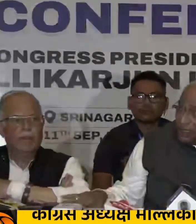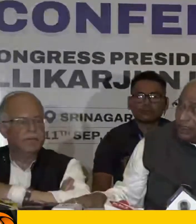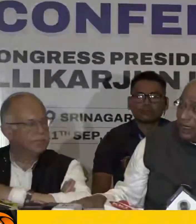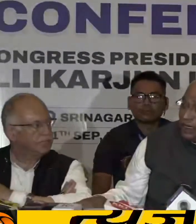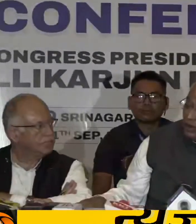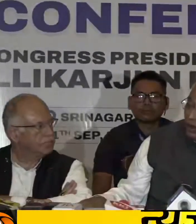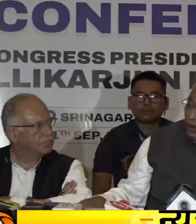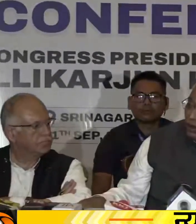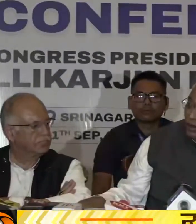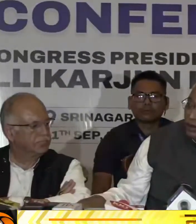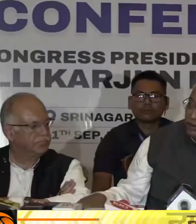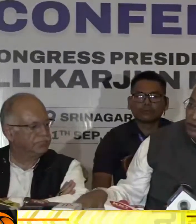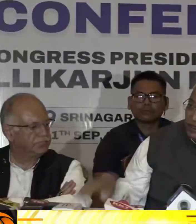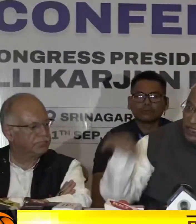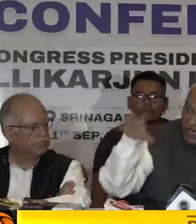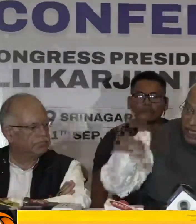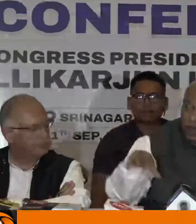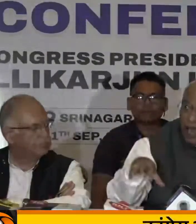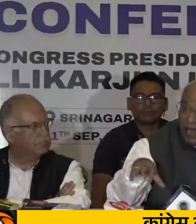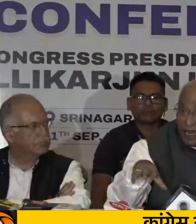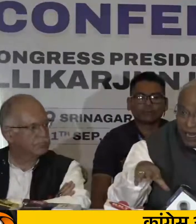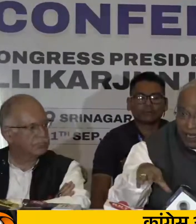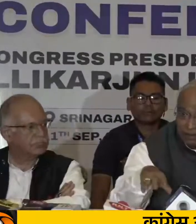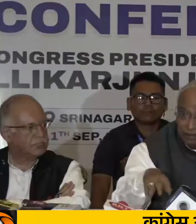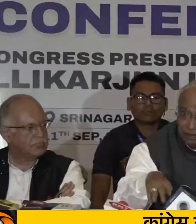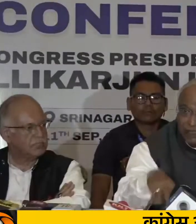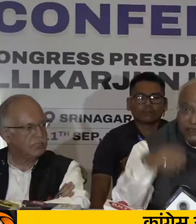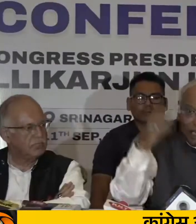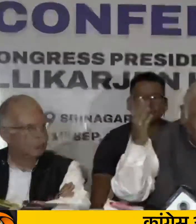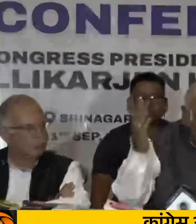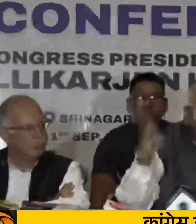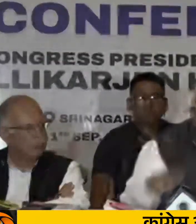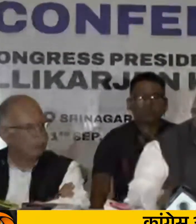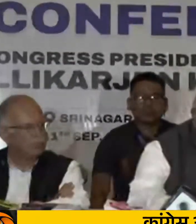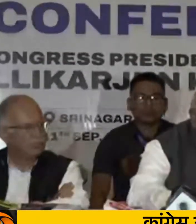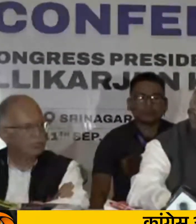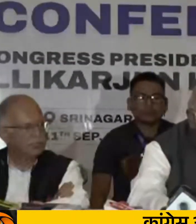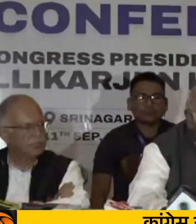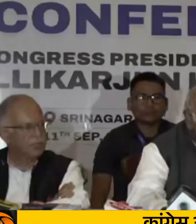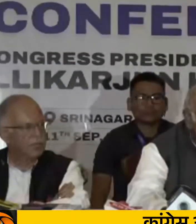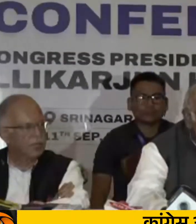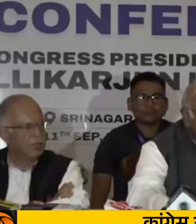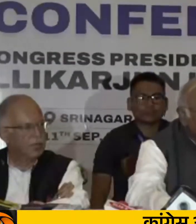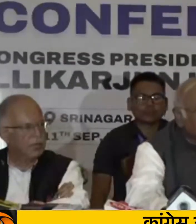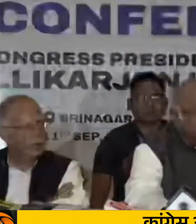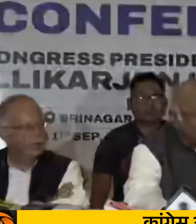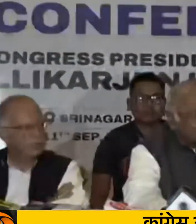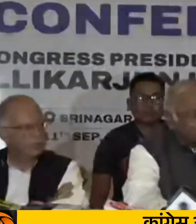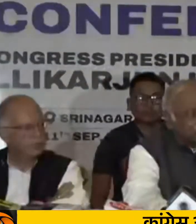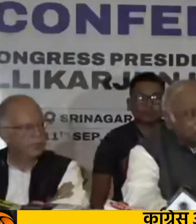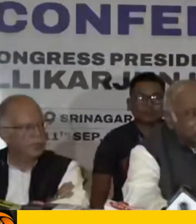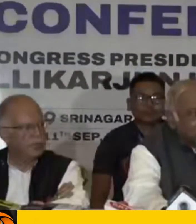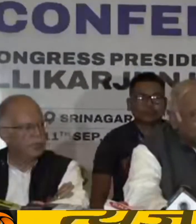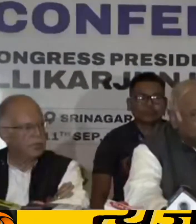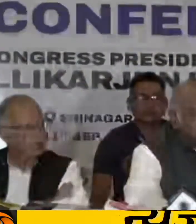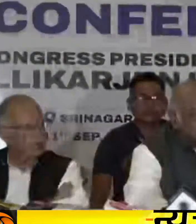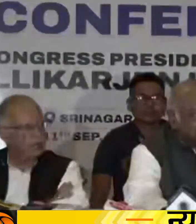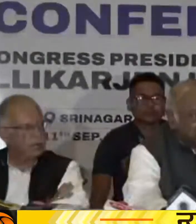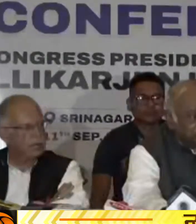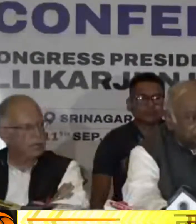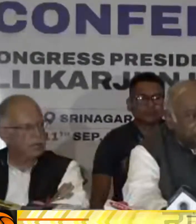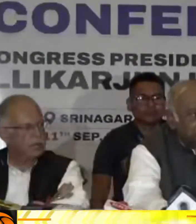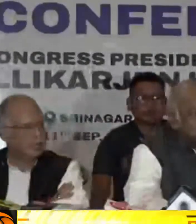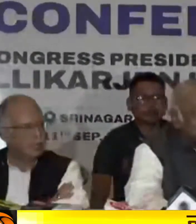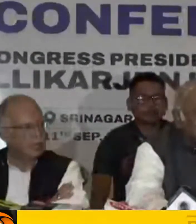यूनियन टेरिटरी को स्टेट बनाया गया, जैसा गोवा है और बहुत से जितने नॉर्थ ईस्ट